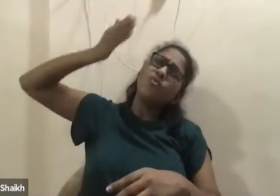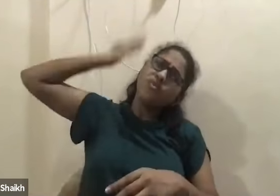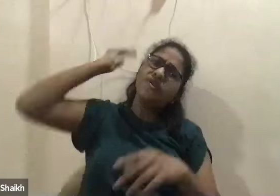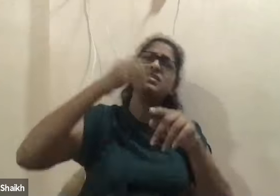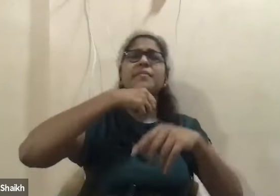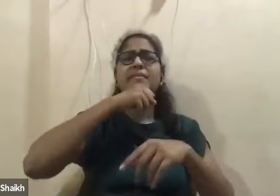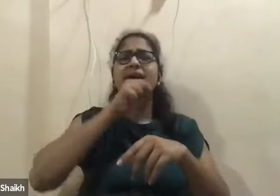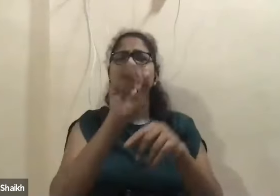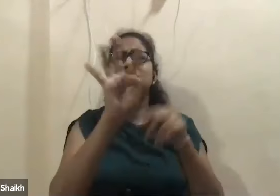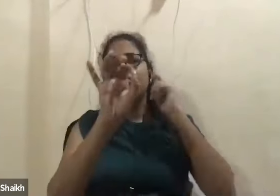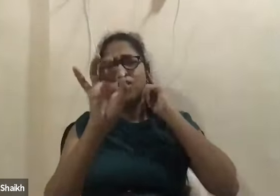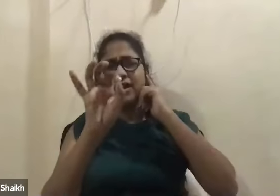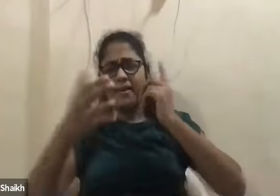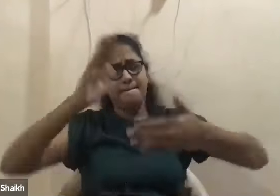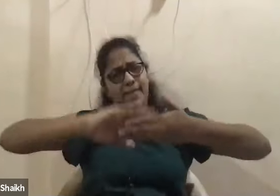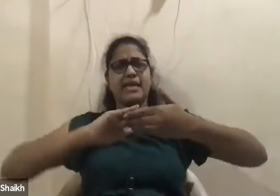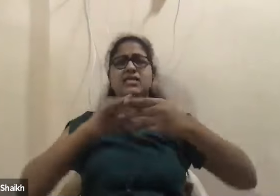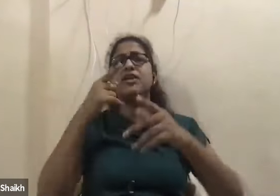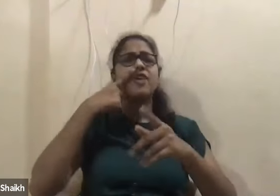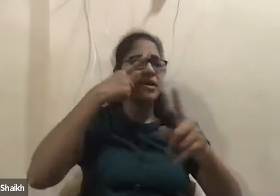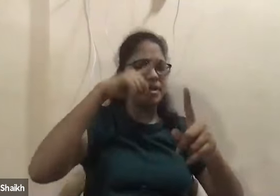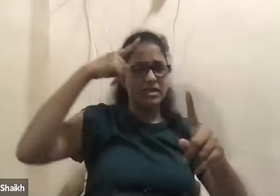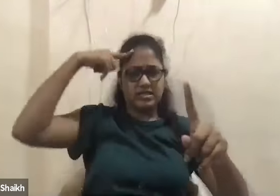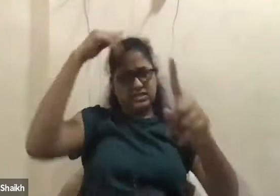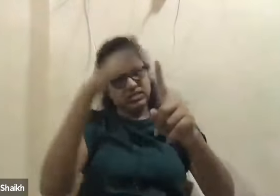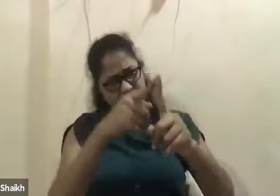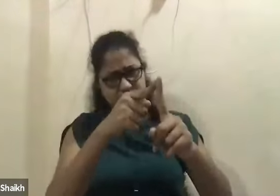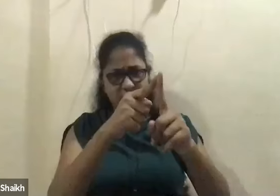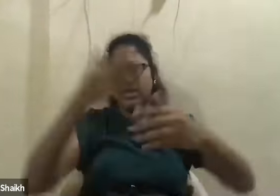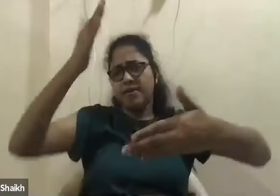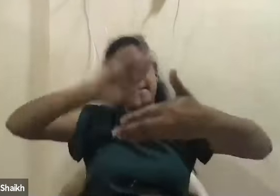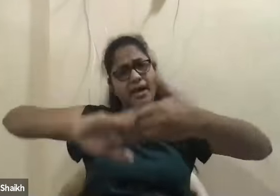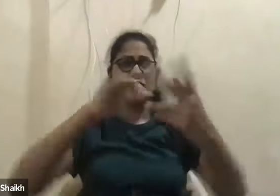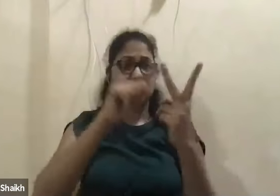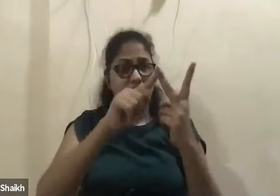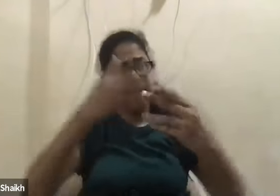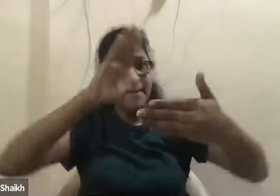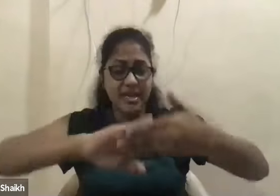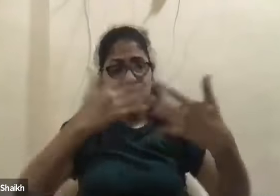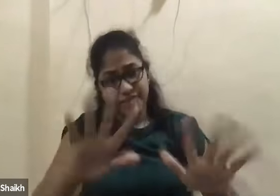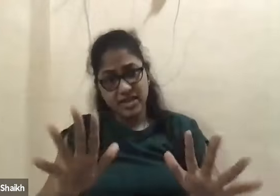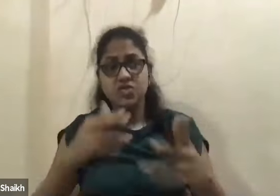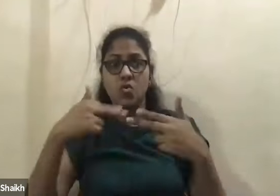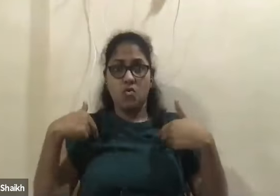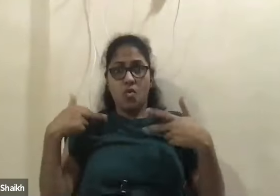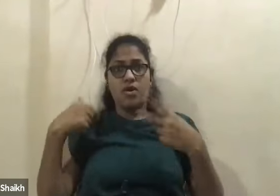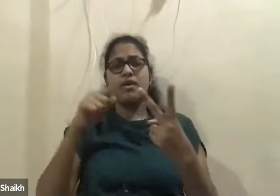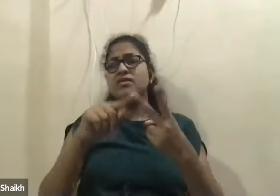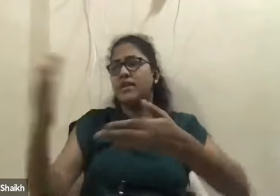एक लॉयर से हुई थी. पेरेंट्स ने ही कराई थी, मगर जब शादी होकर आई तो कुछ खटपट हुई और